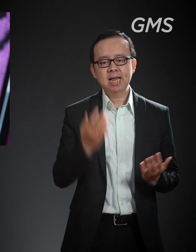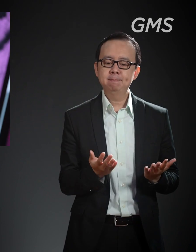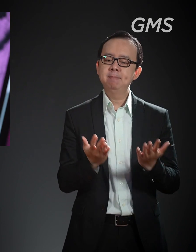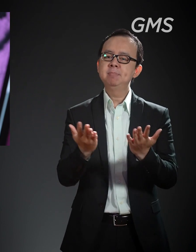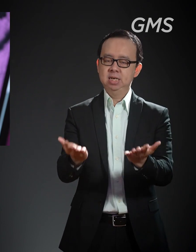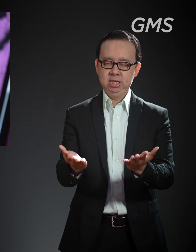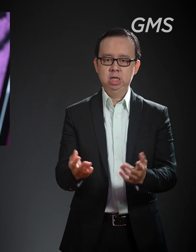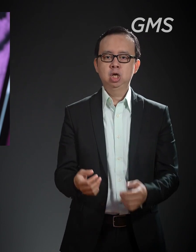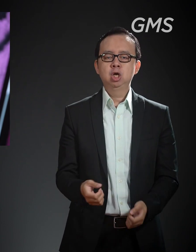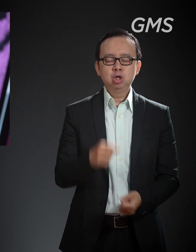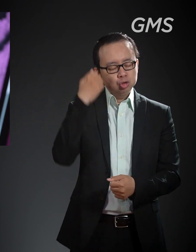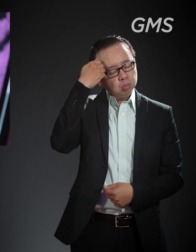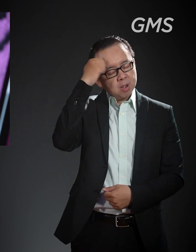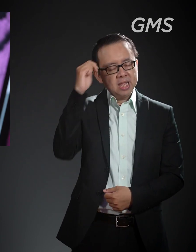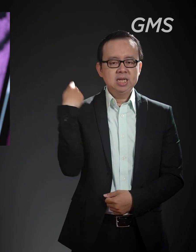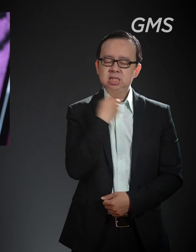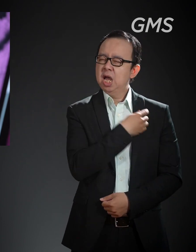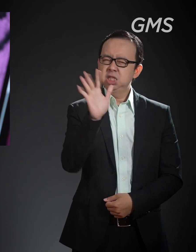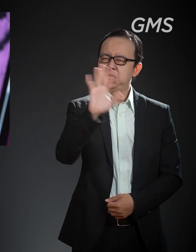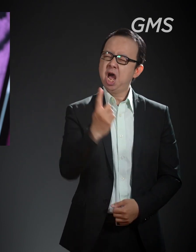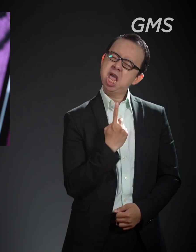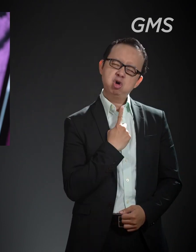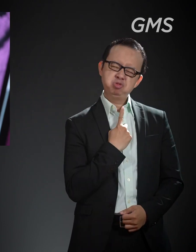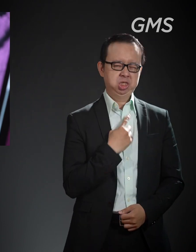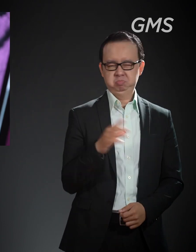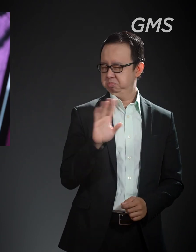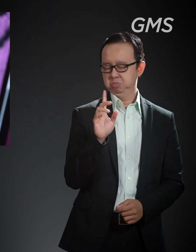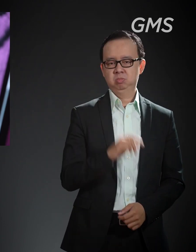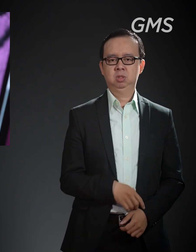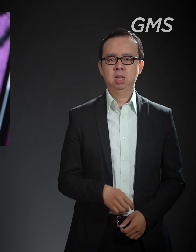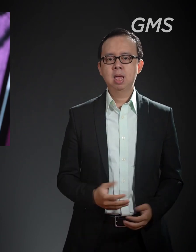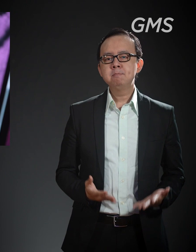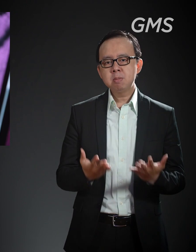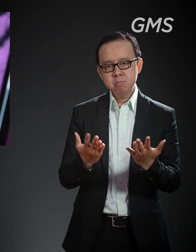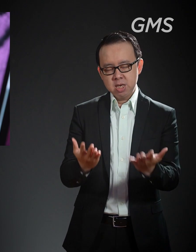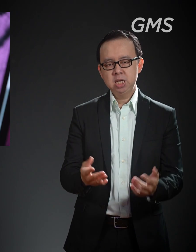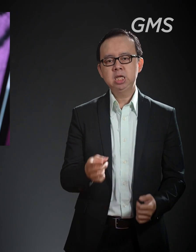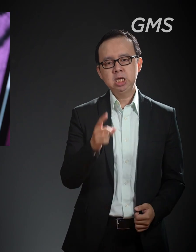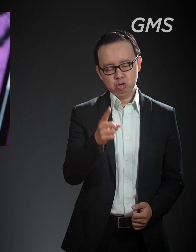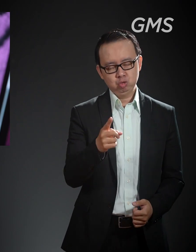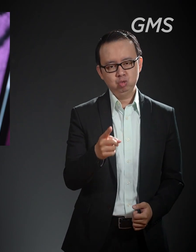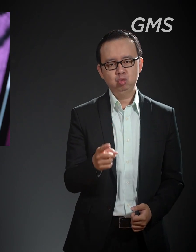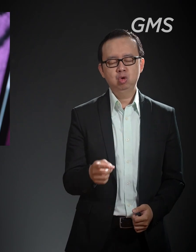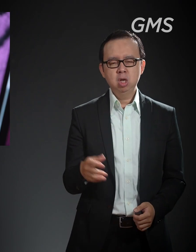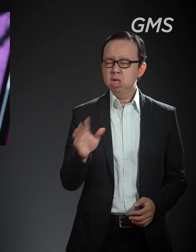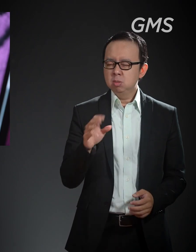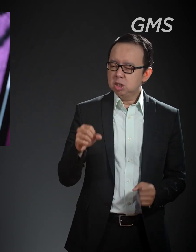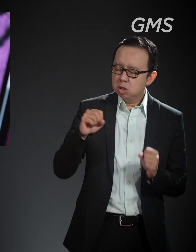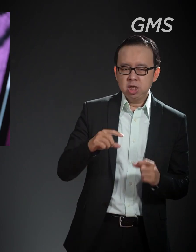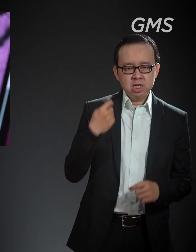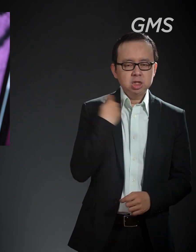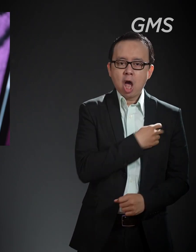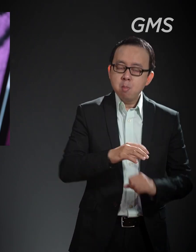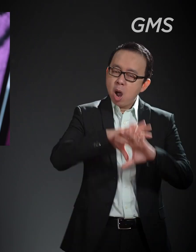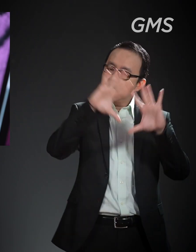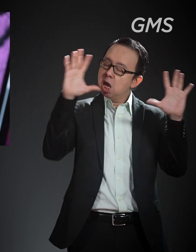lagi. Ternyata memberi itu gak hanya dari kelimpahan. Tetapi juga bisa dari kekurangan. Memberi itu ternyata